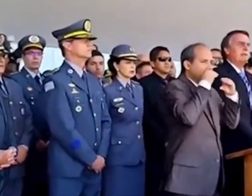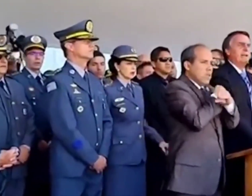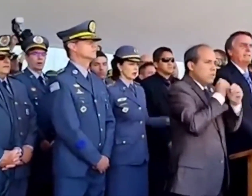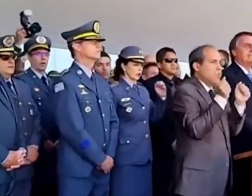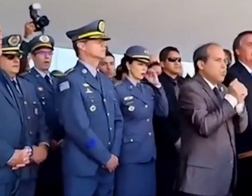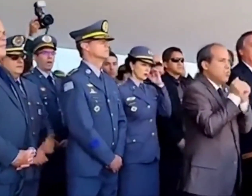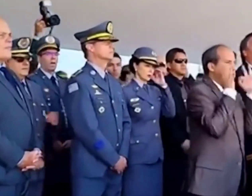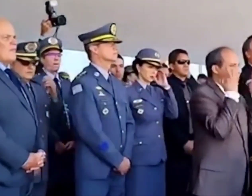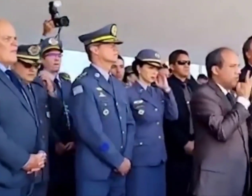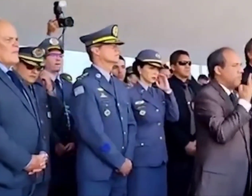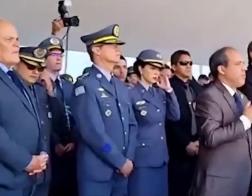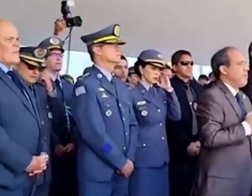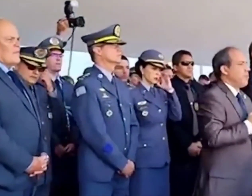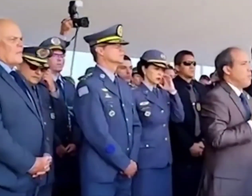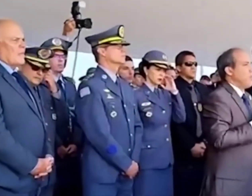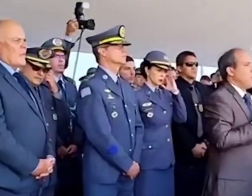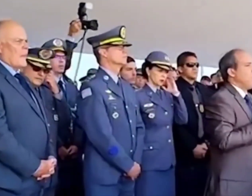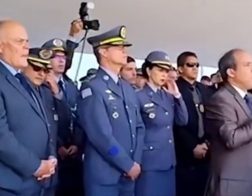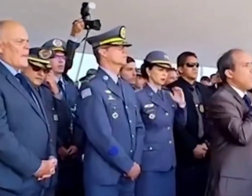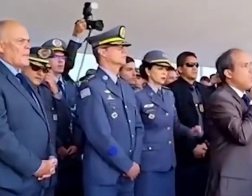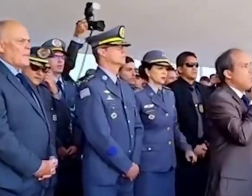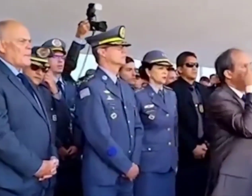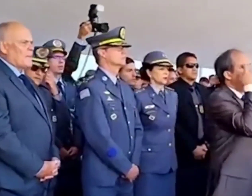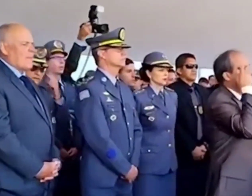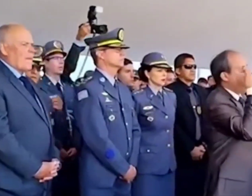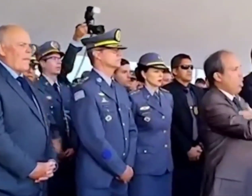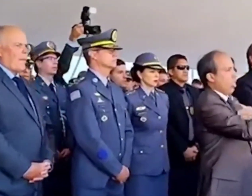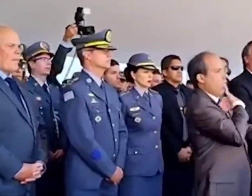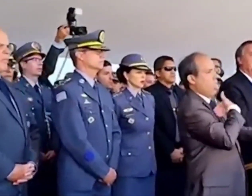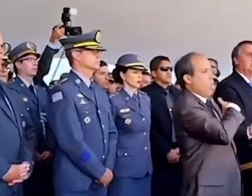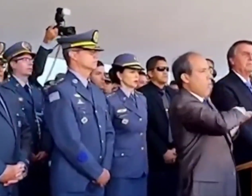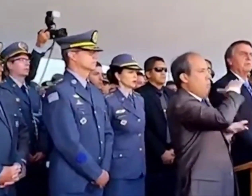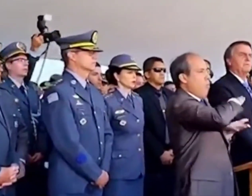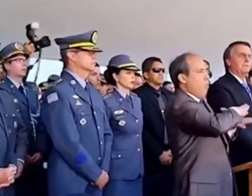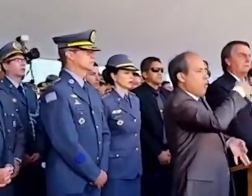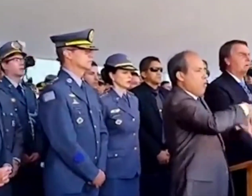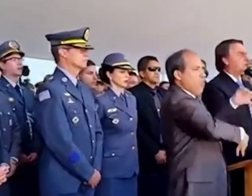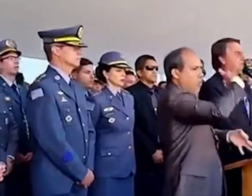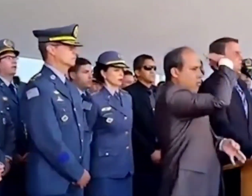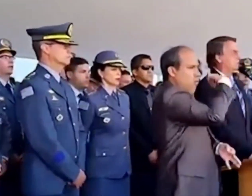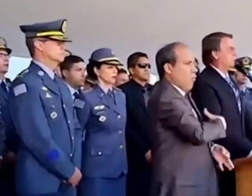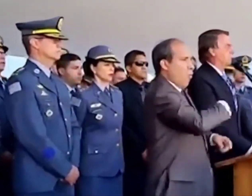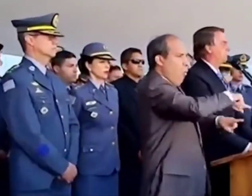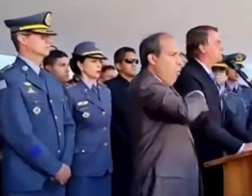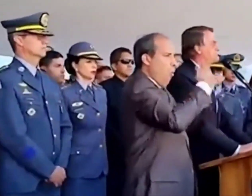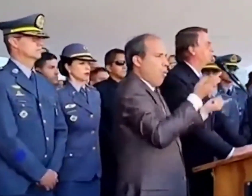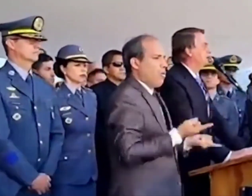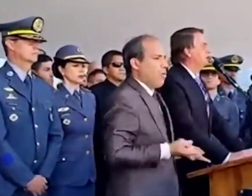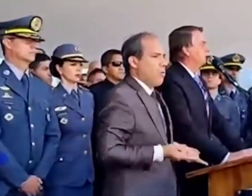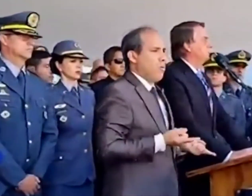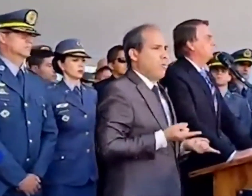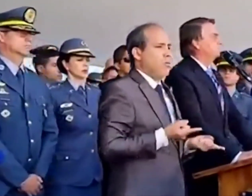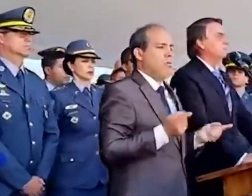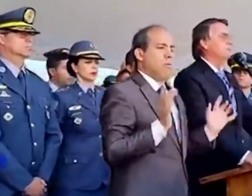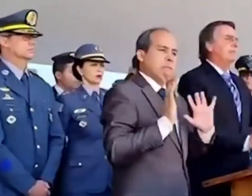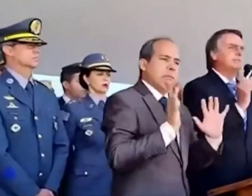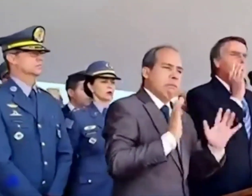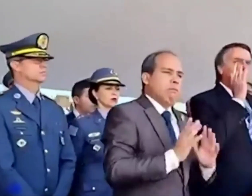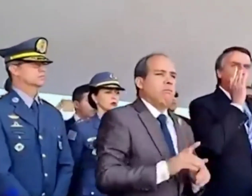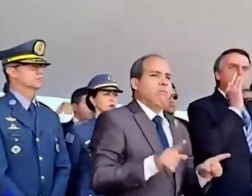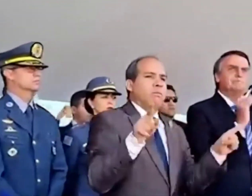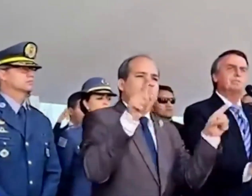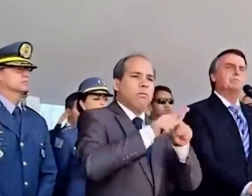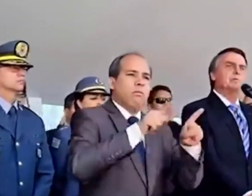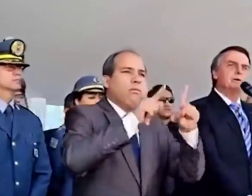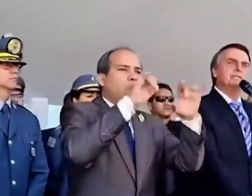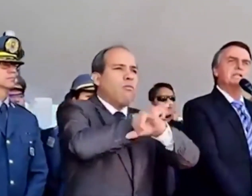seus familiares e não esperar a visita de um oficial de justiça. Dizer a